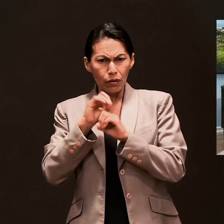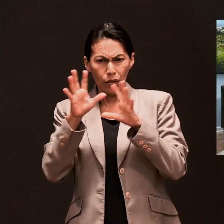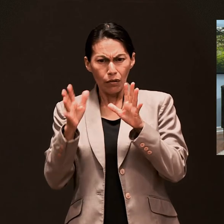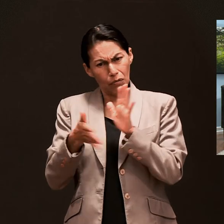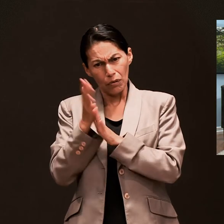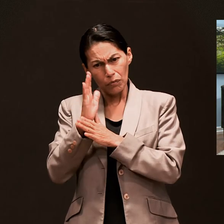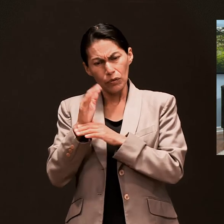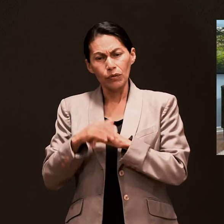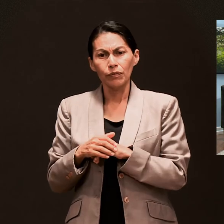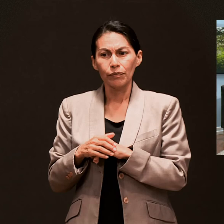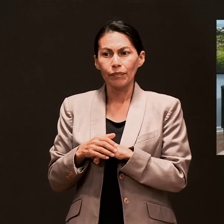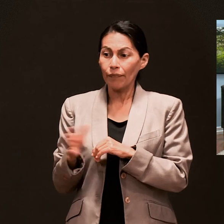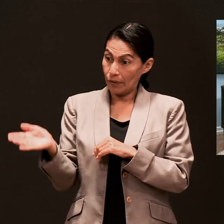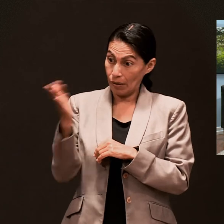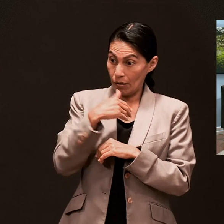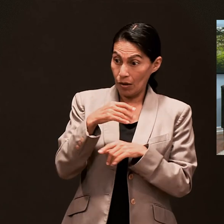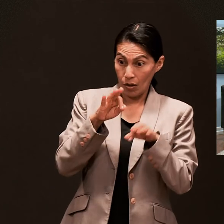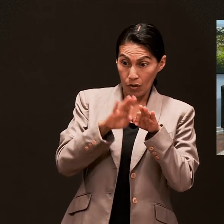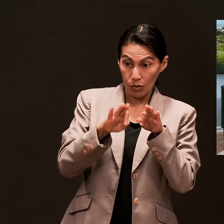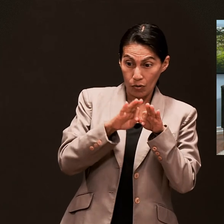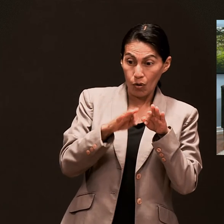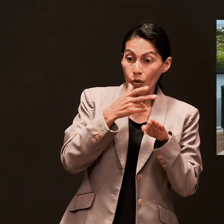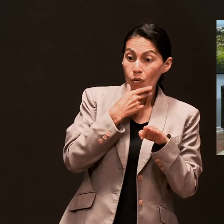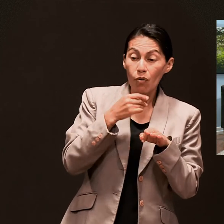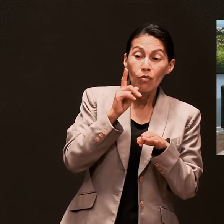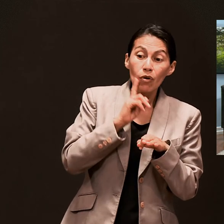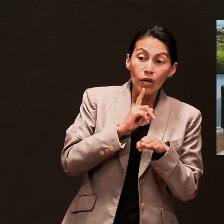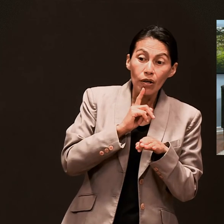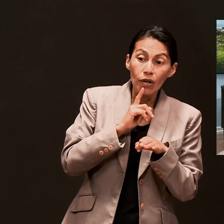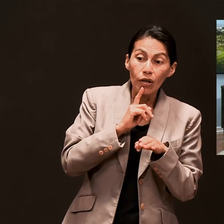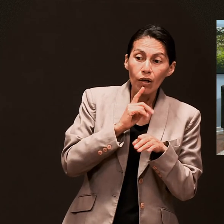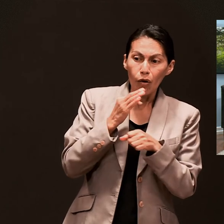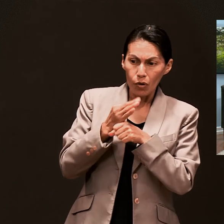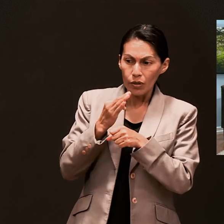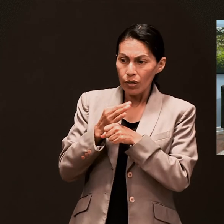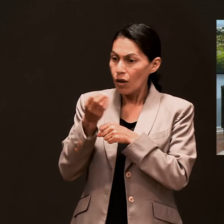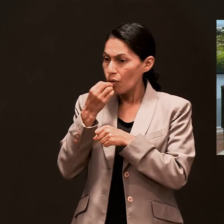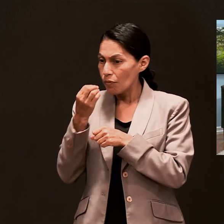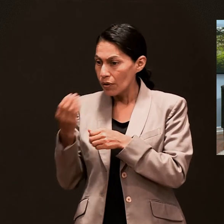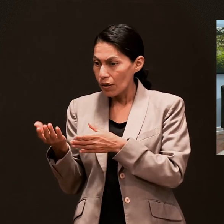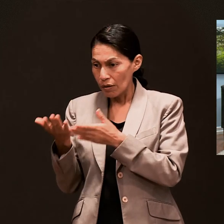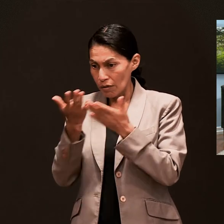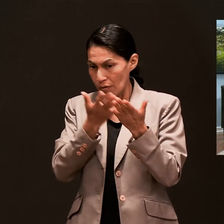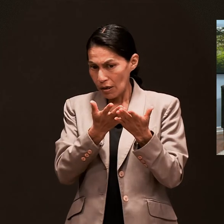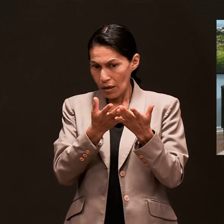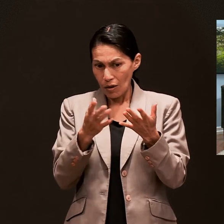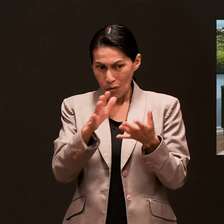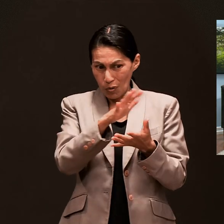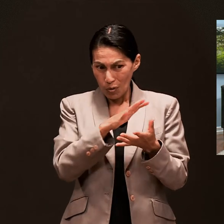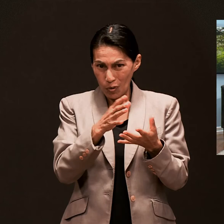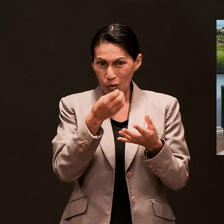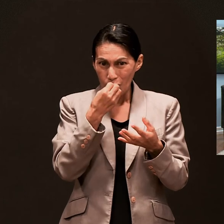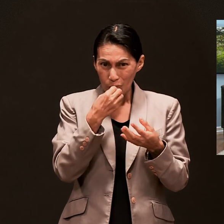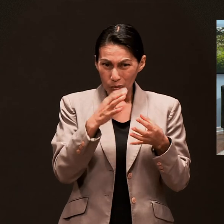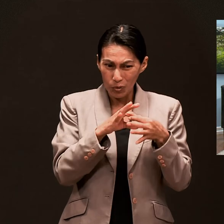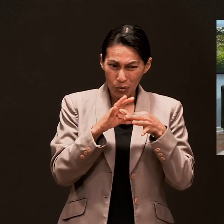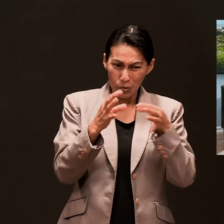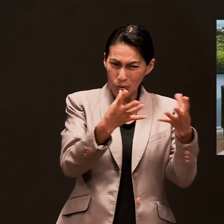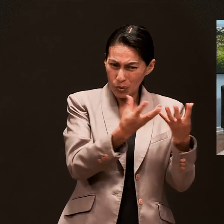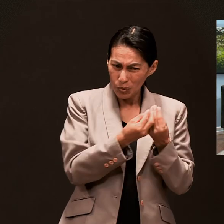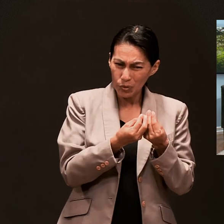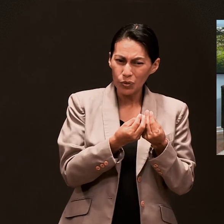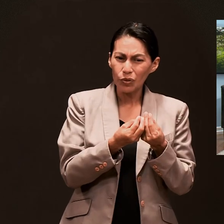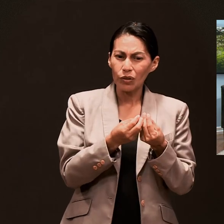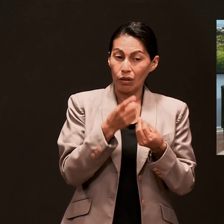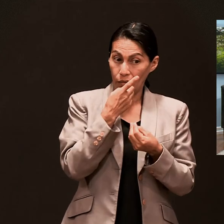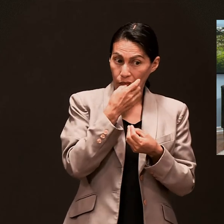vamos y le digo sabes que vamos a decírselo a mis tíos ahorita que llevemos la comida para comer con